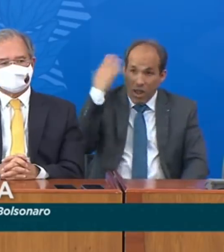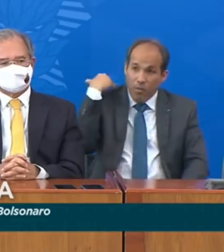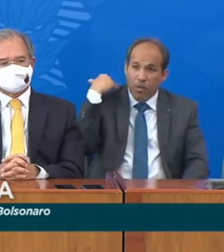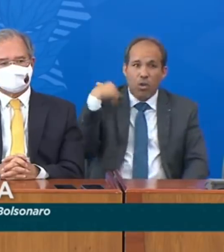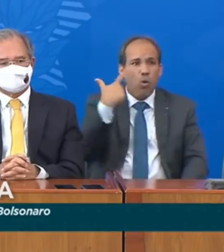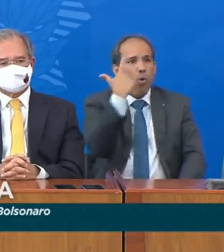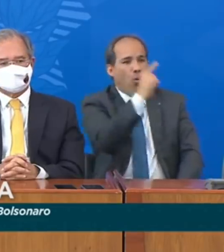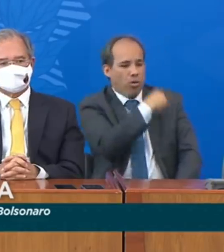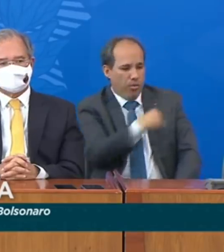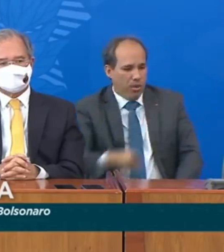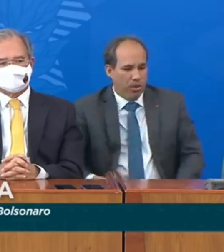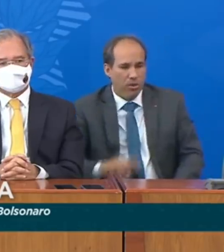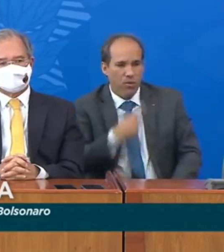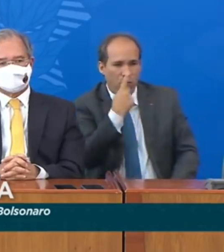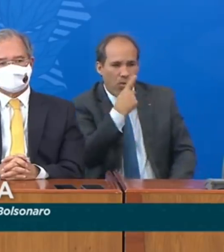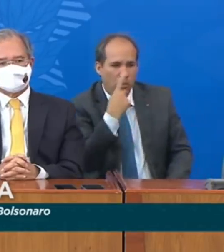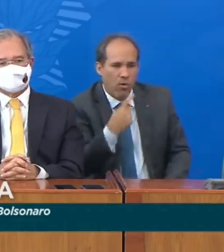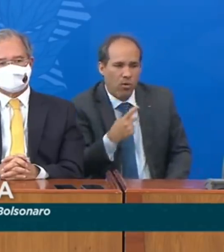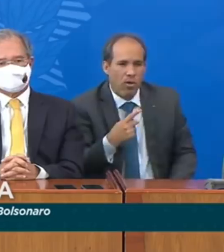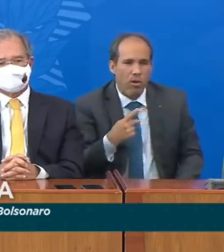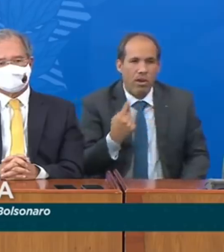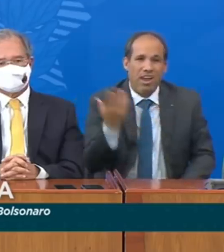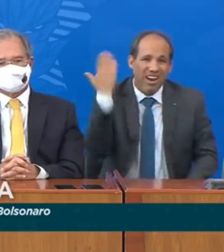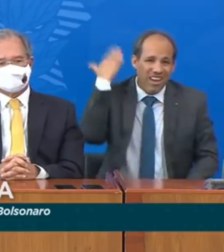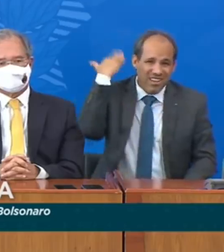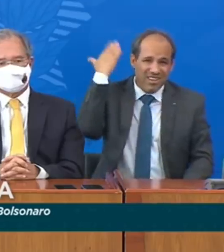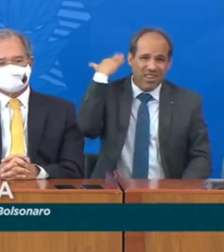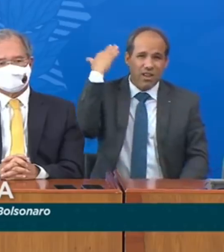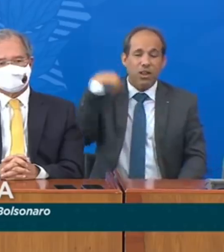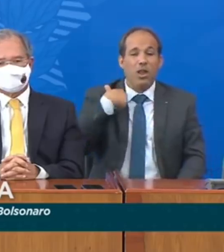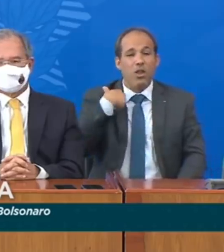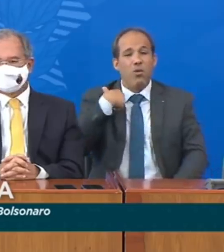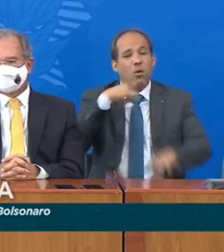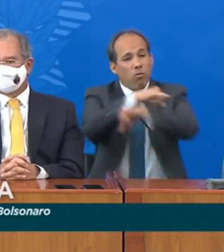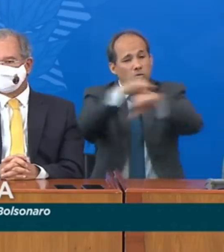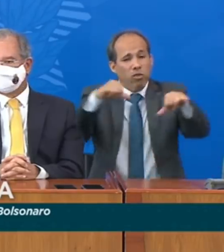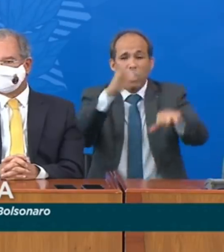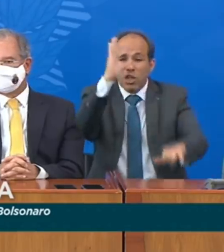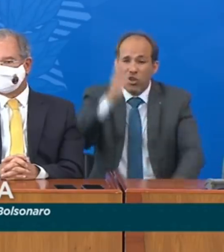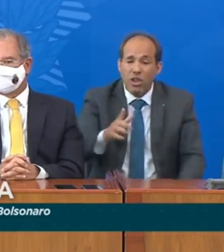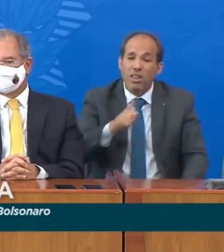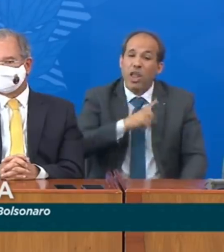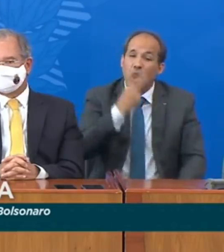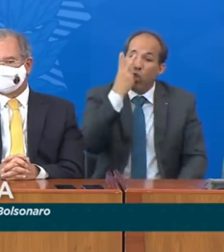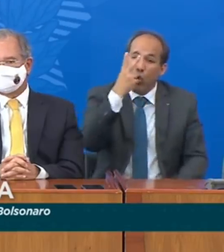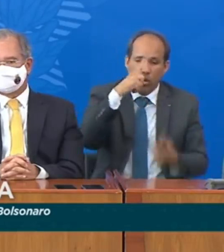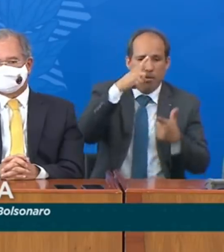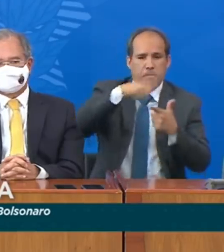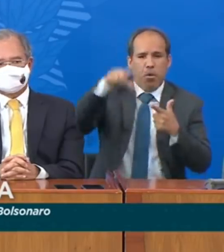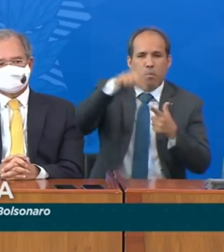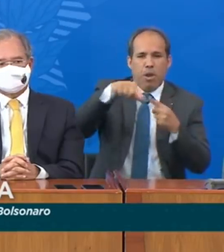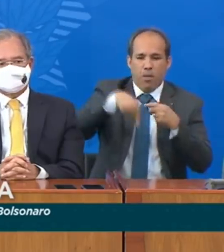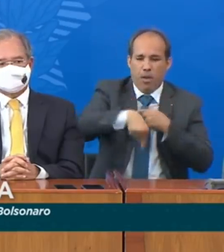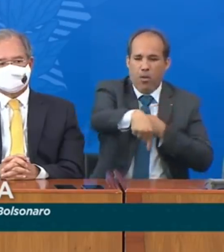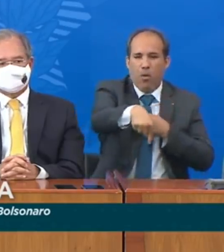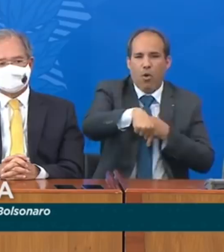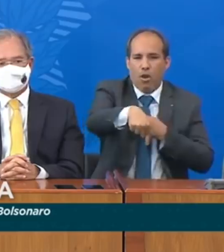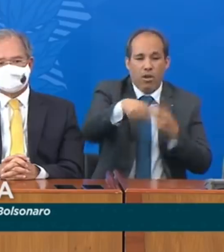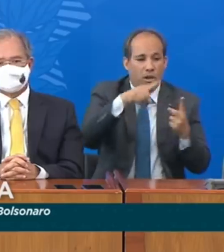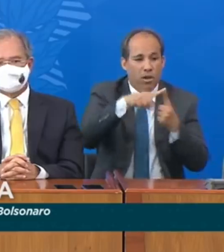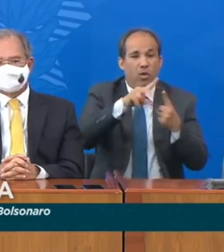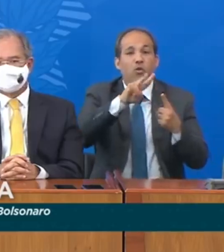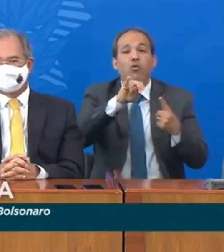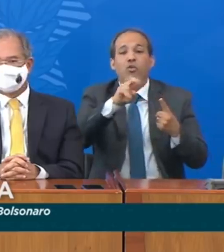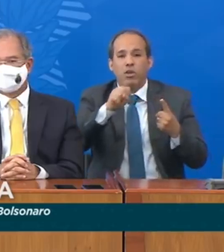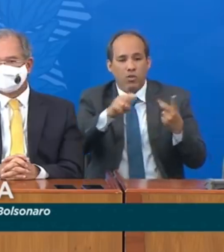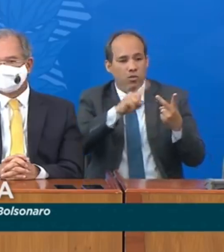outro ministro, que lá atrás eu dizia que tínhamos 2 problemas pela frente, o